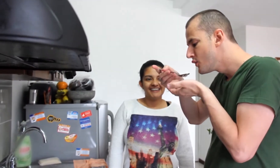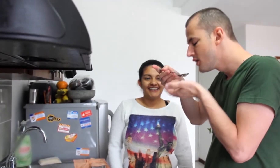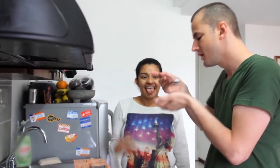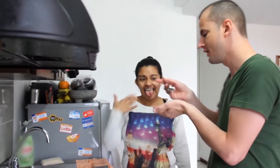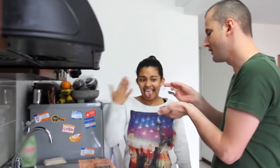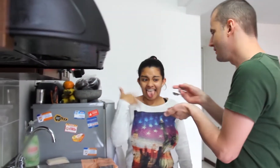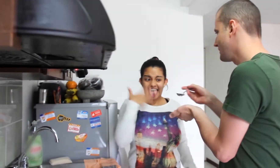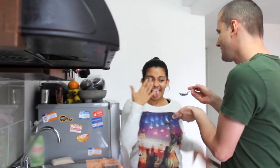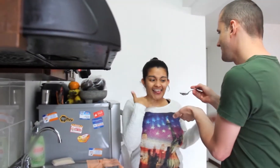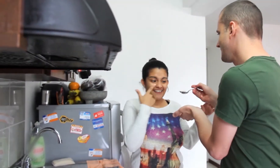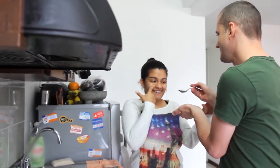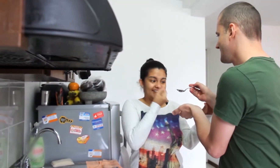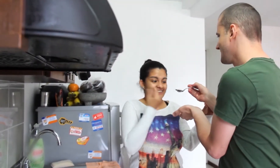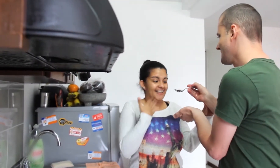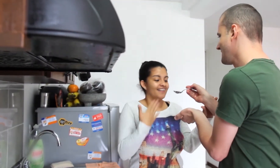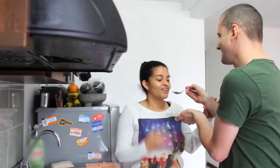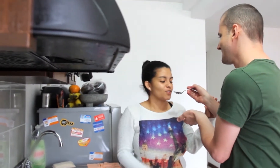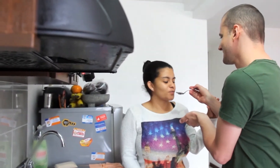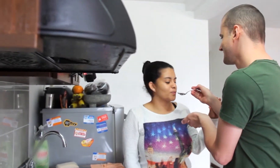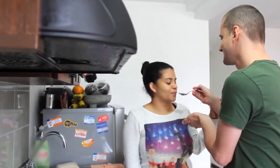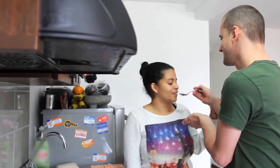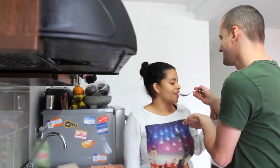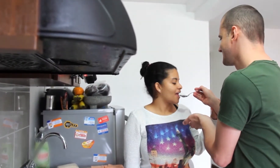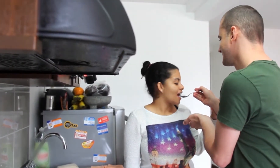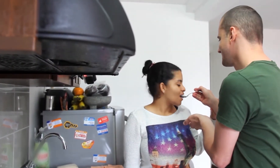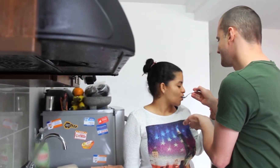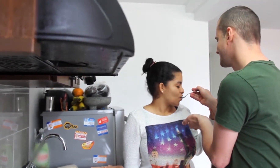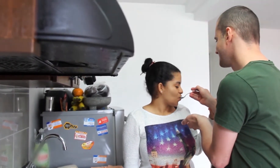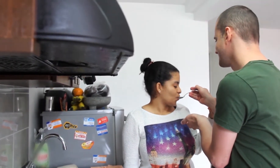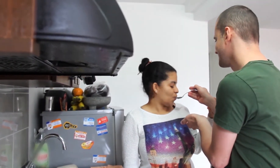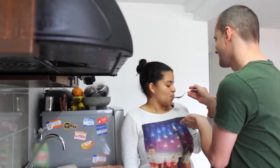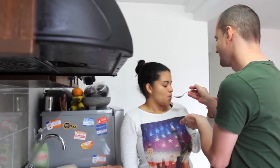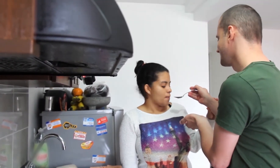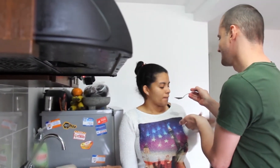Está caliente, eso te lo voy a enfriar. Me voy a quemar, vamos a ver.